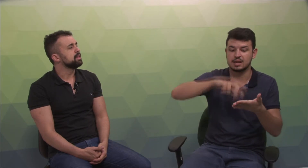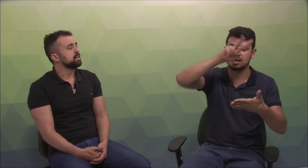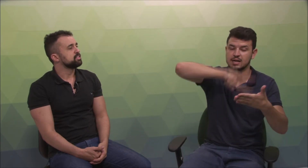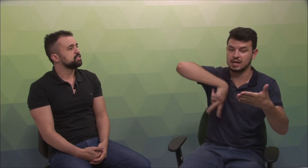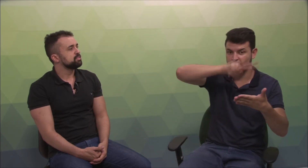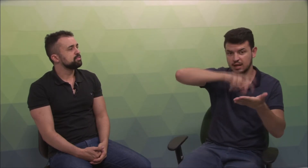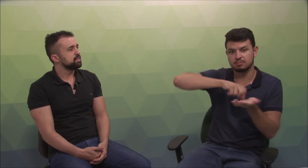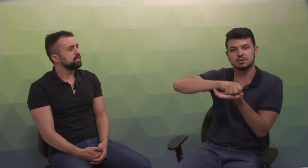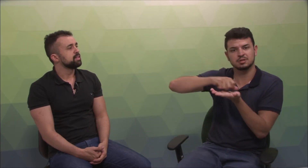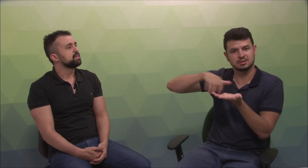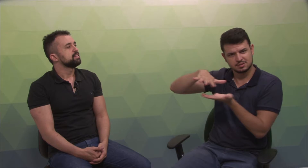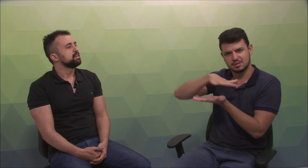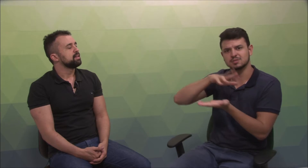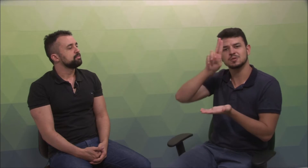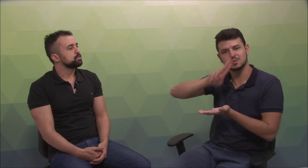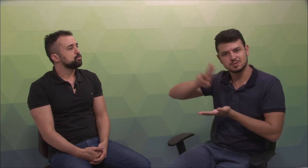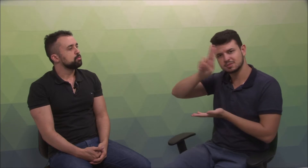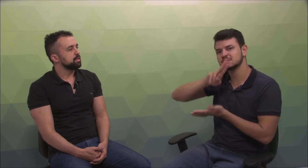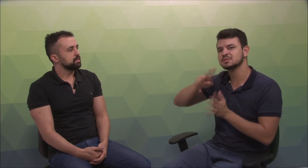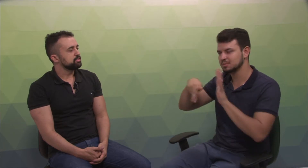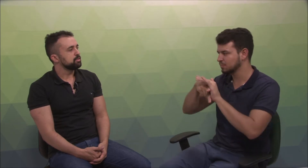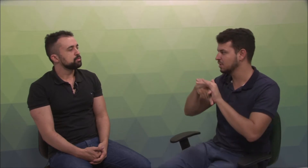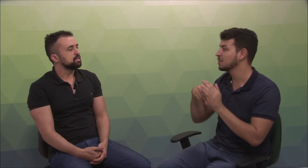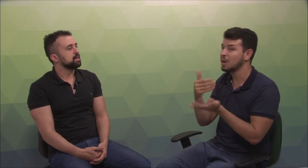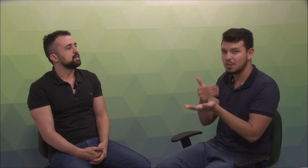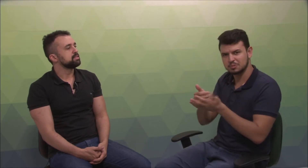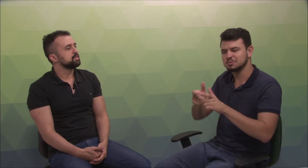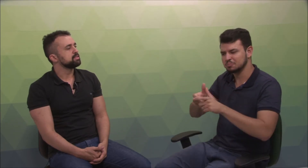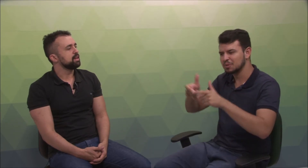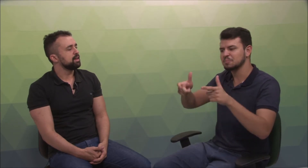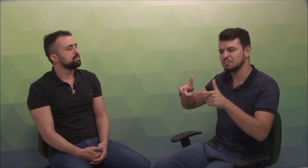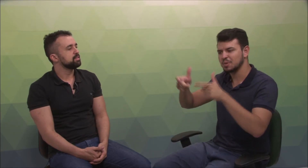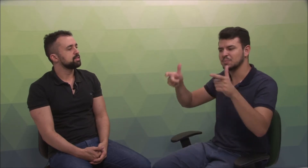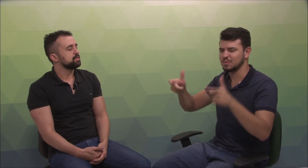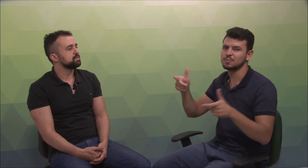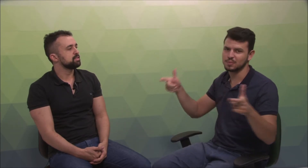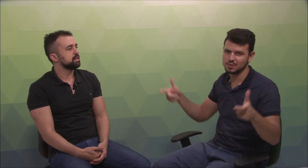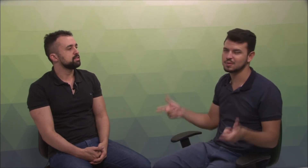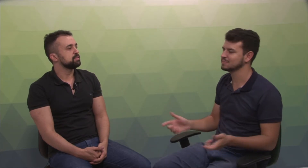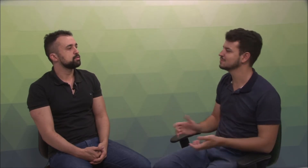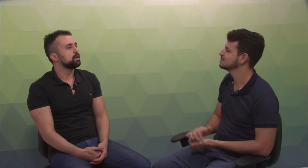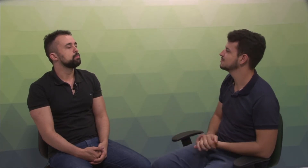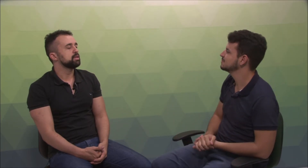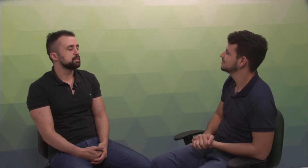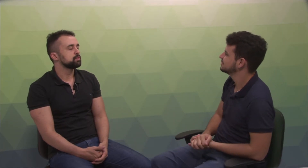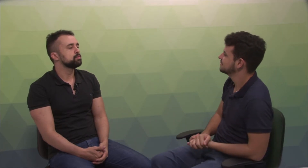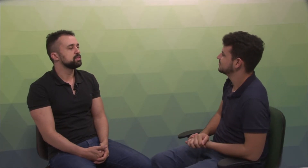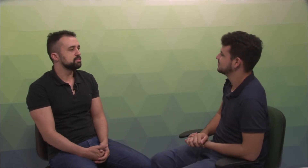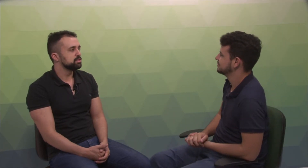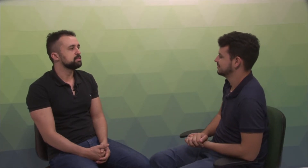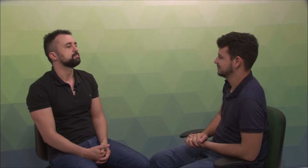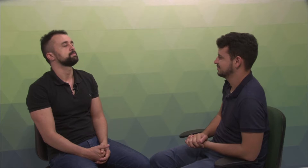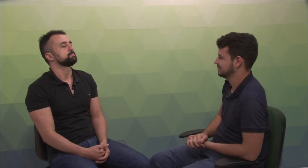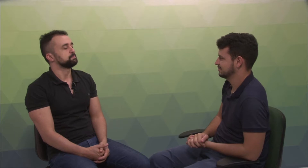A gente vê, né, visualmente os sinais e escreve a escrita de sinais. E isso está aumentando hoje em dia.